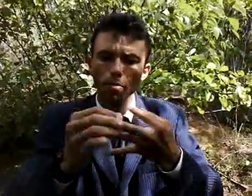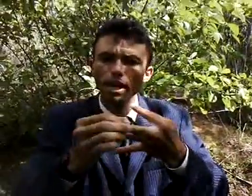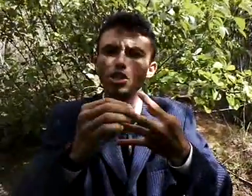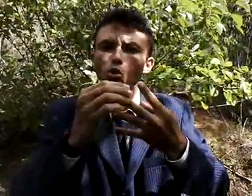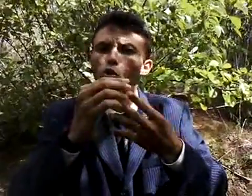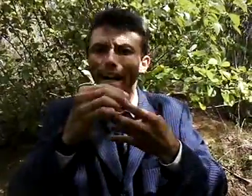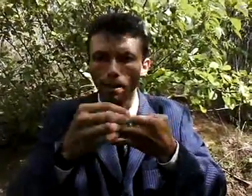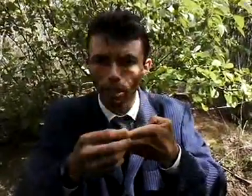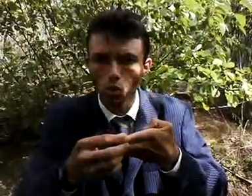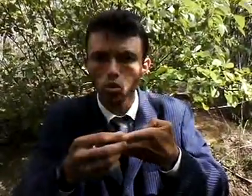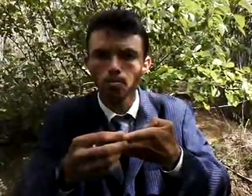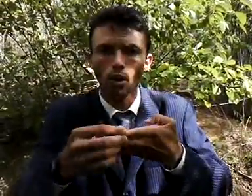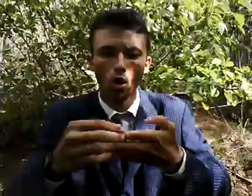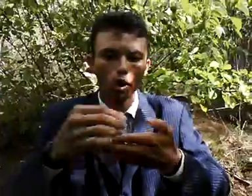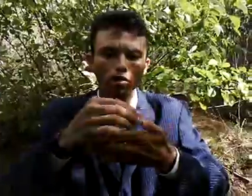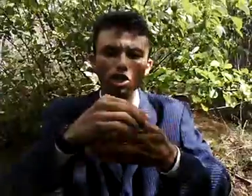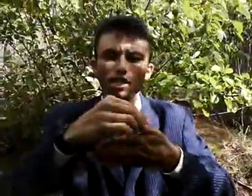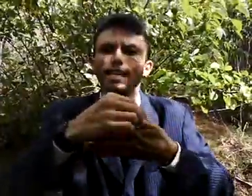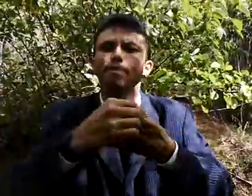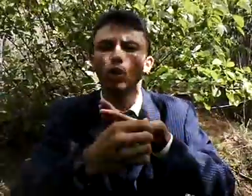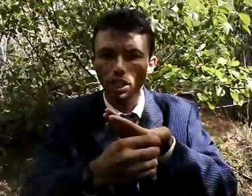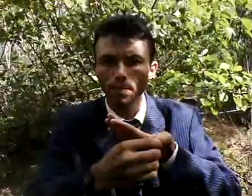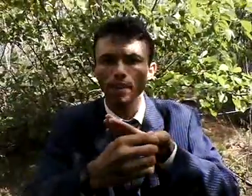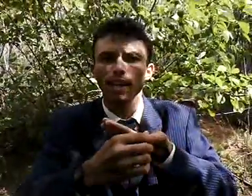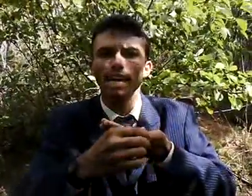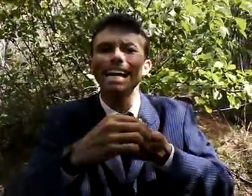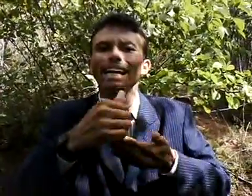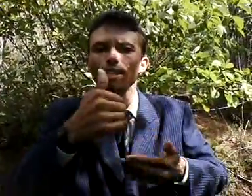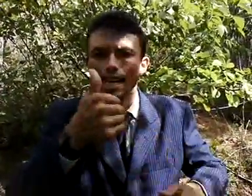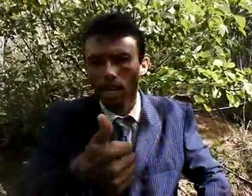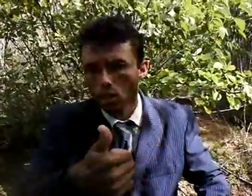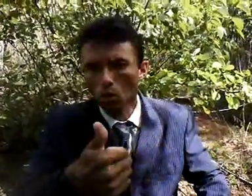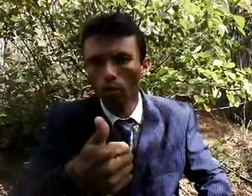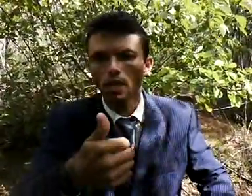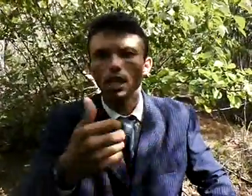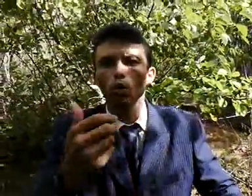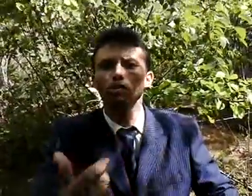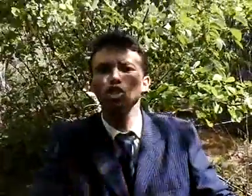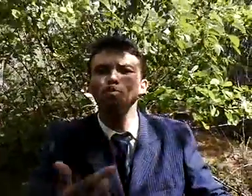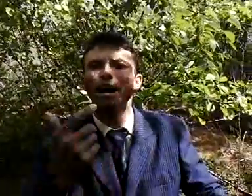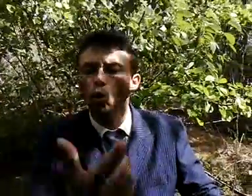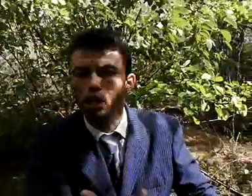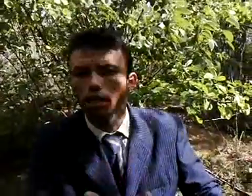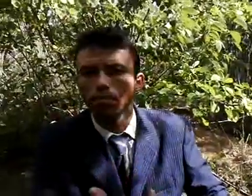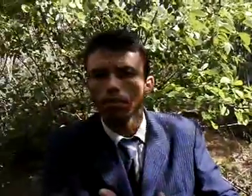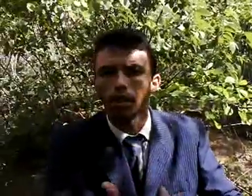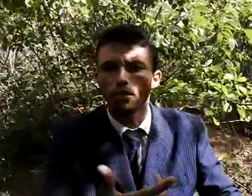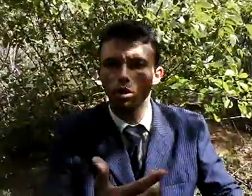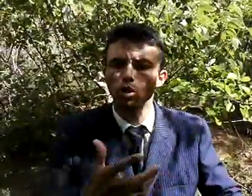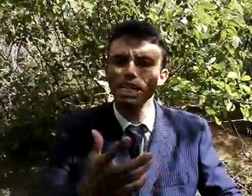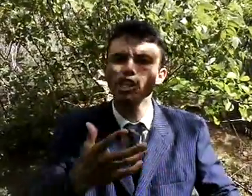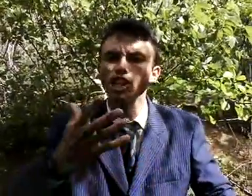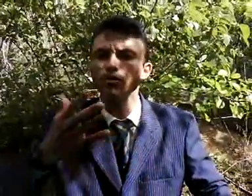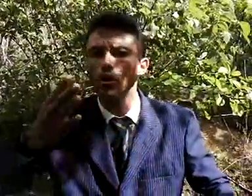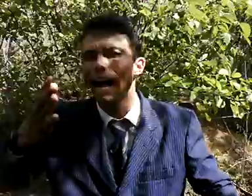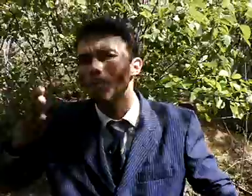1 e 2 Macabeus, o livro de Sabedoria, Eclesiástico e o livro de Baruque. São 7 livros a